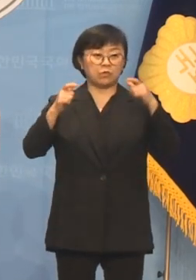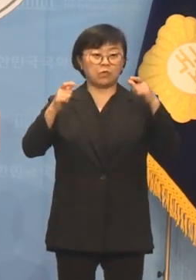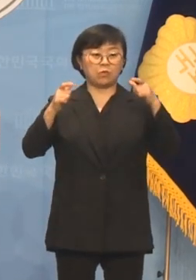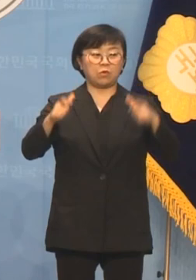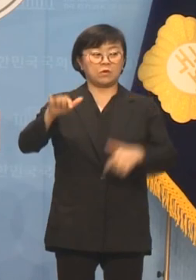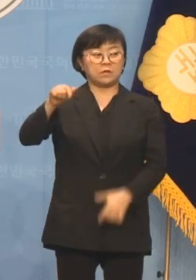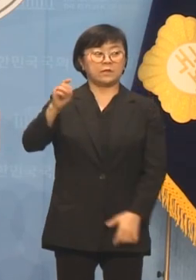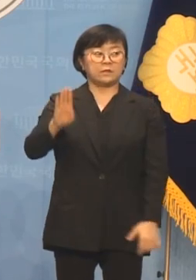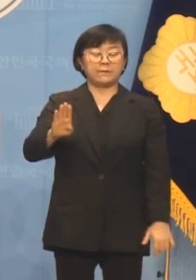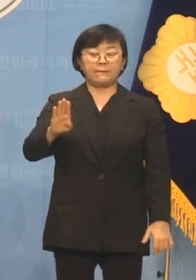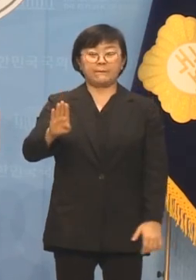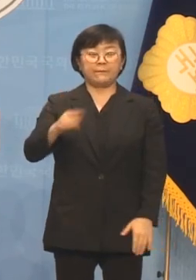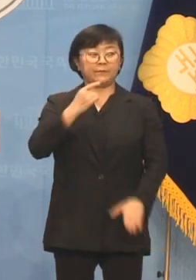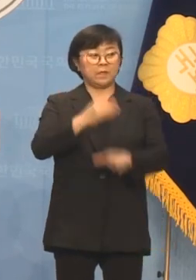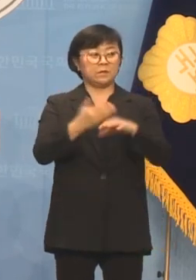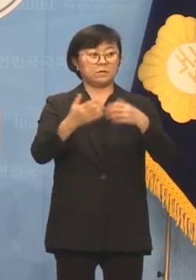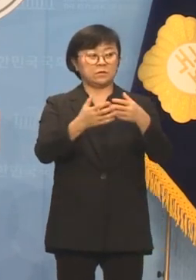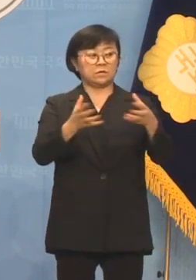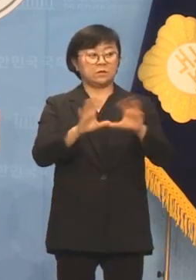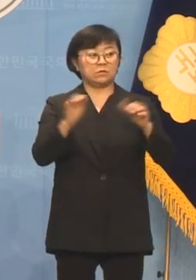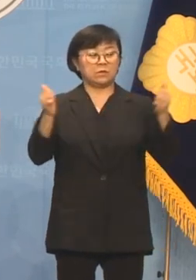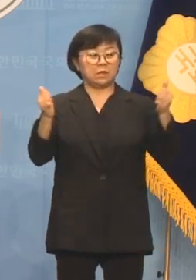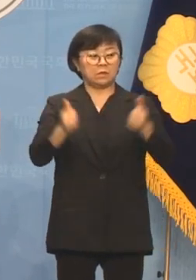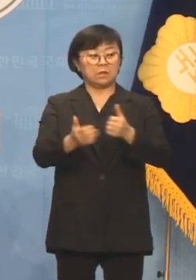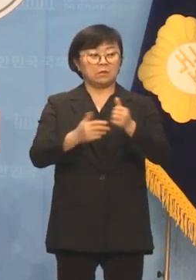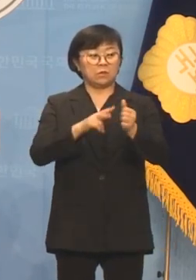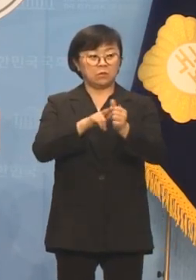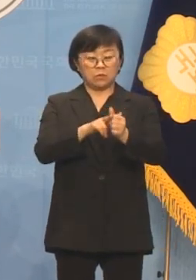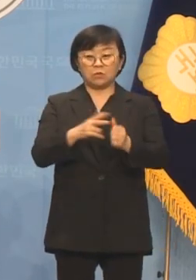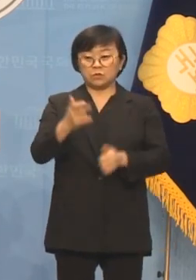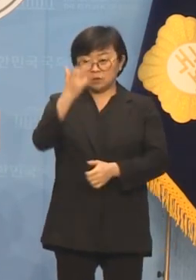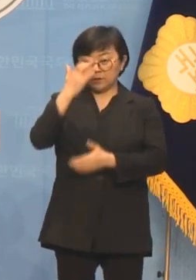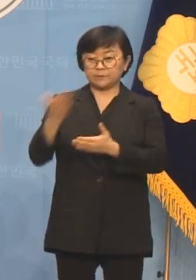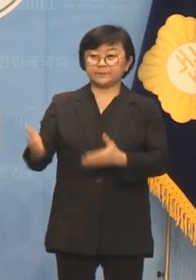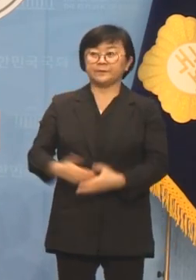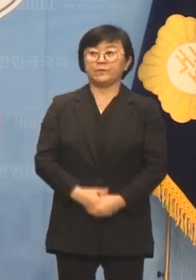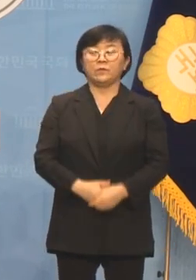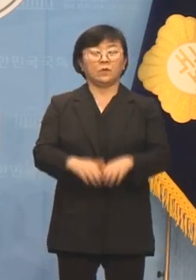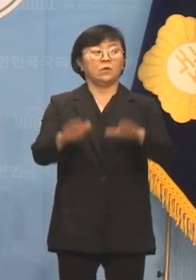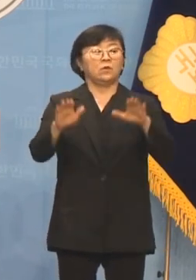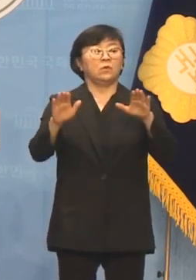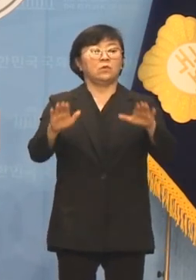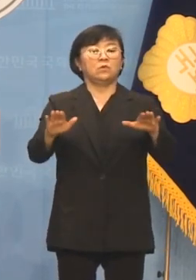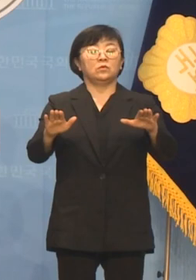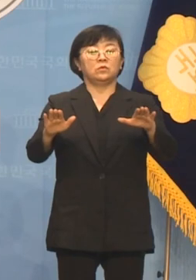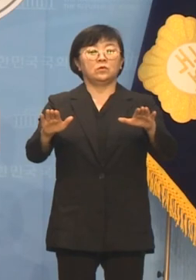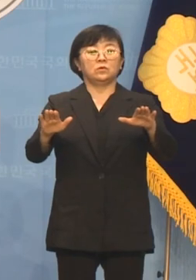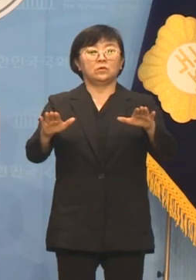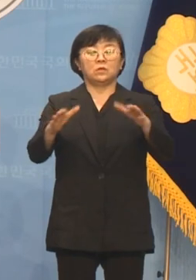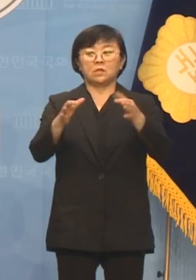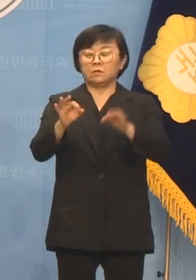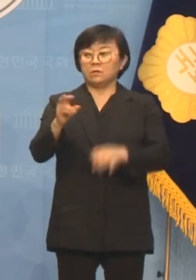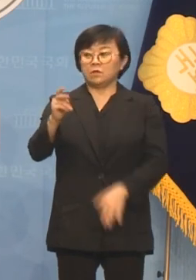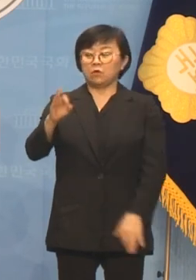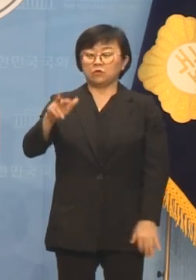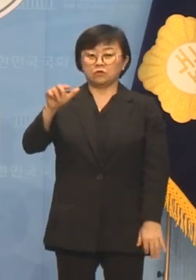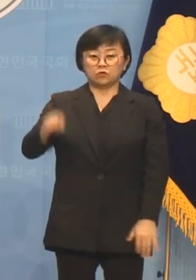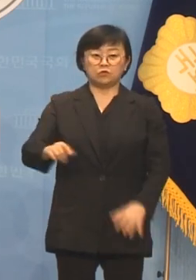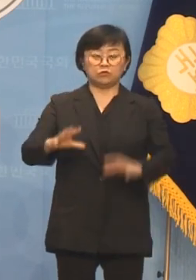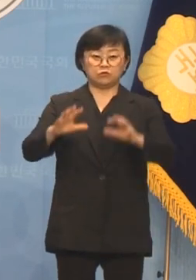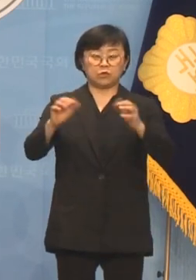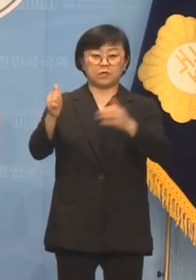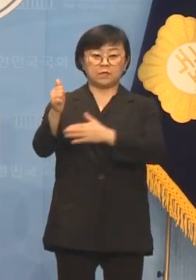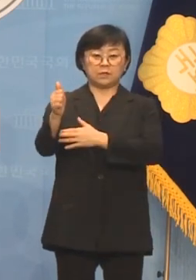영등포구갑 민주당 국회의원 예비후보 최현일입니다. 오늘 김영주 국회